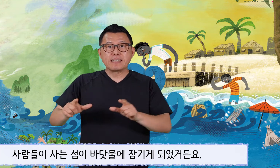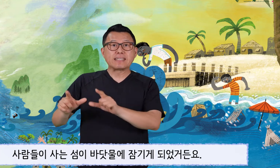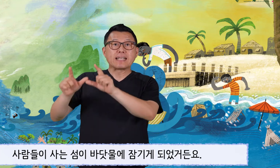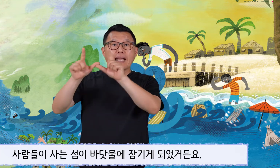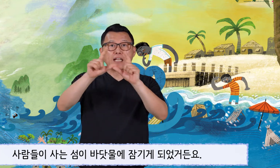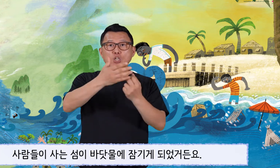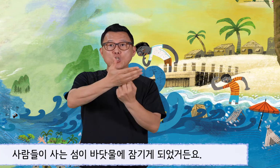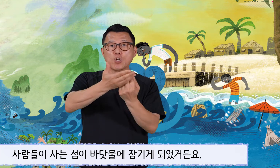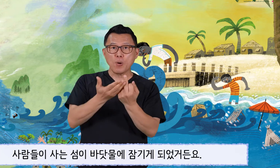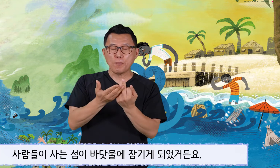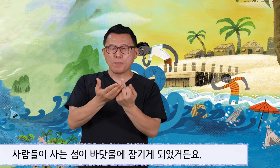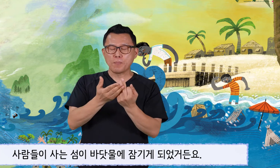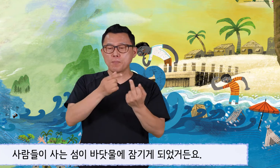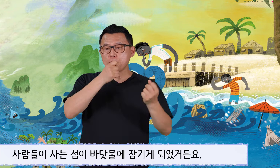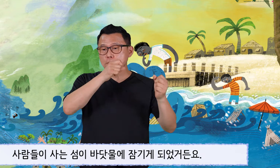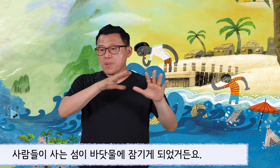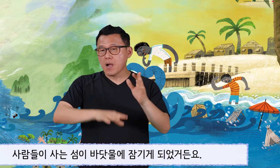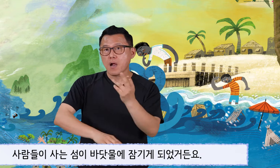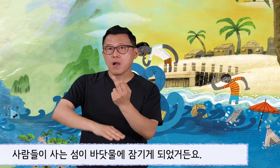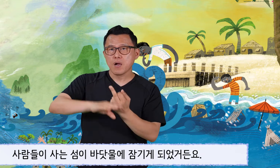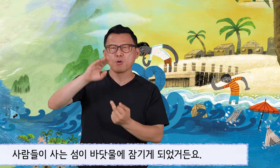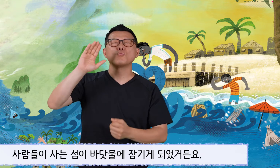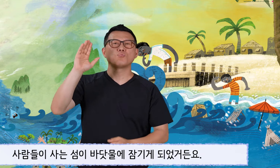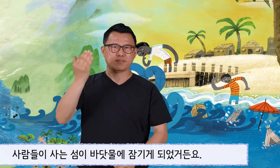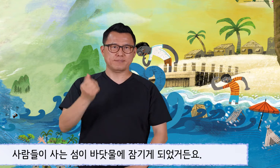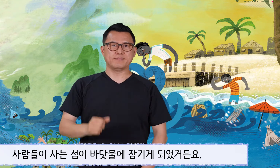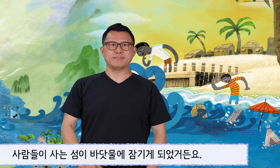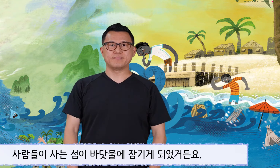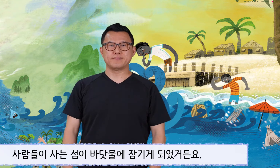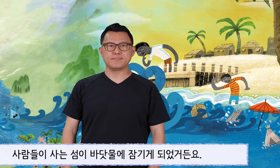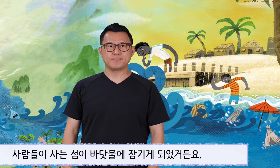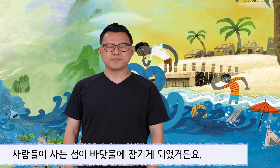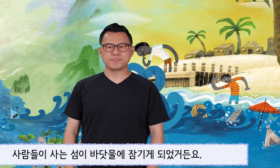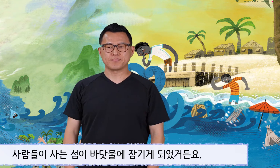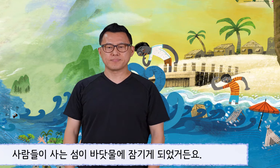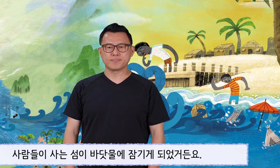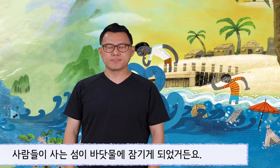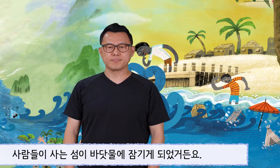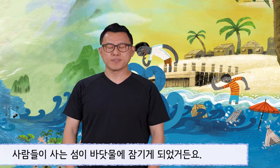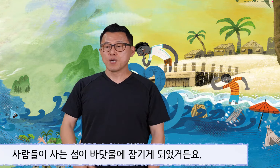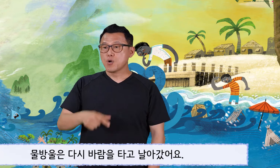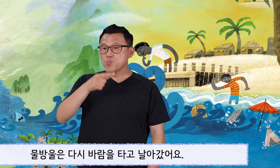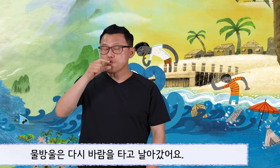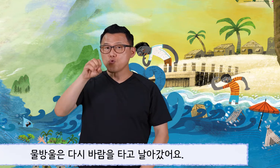사람들이 사는 섬이 바닷물에 잠기게 되었거든요.